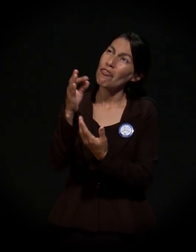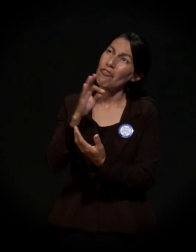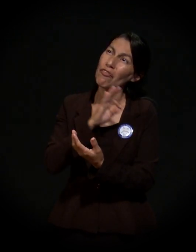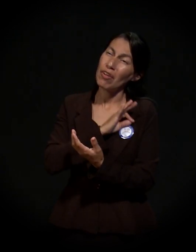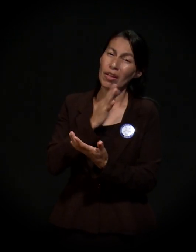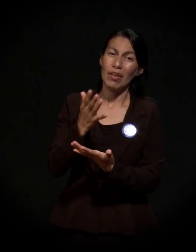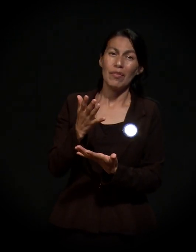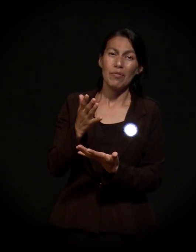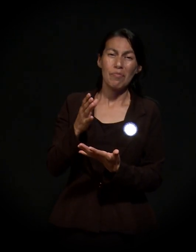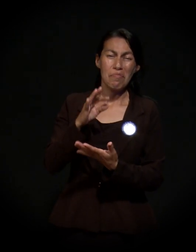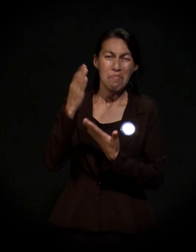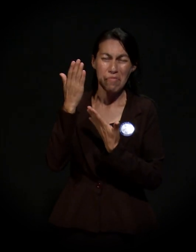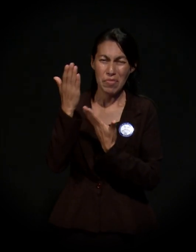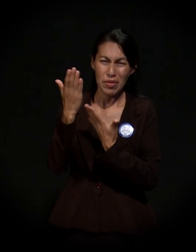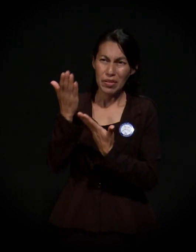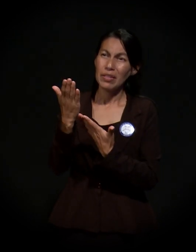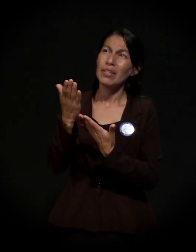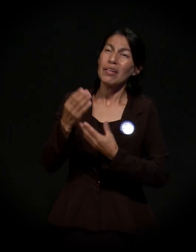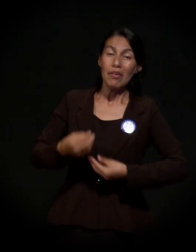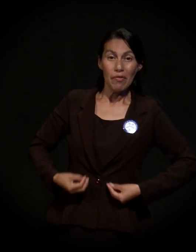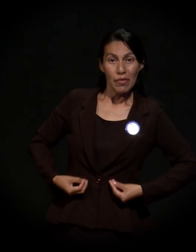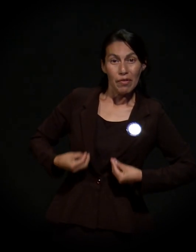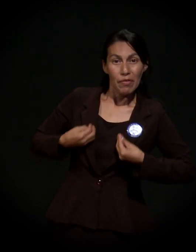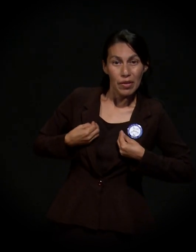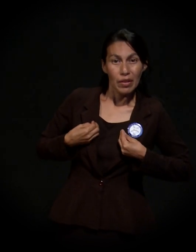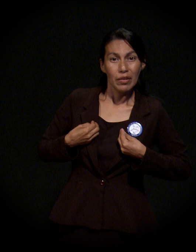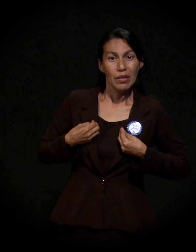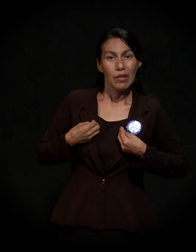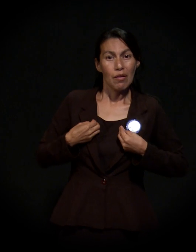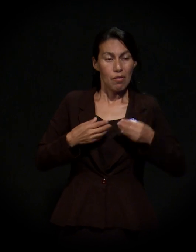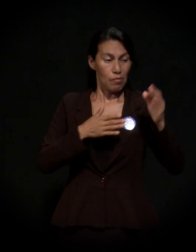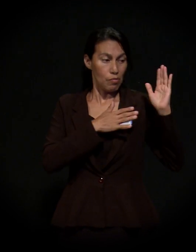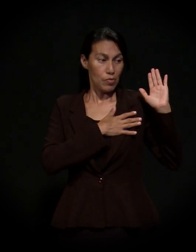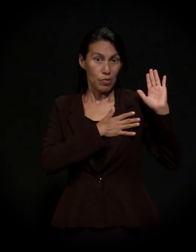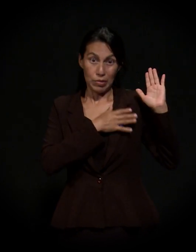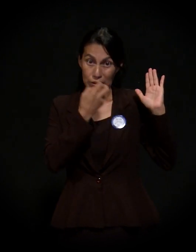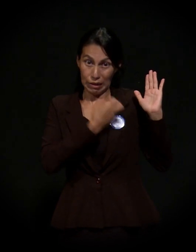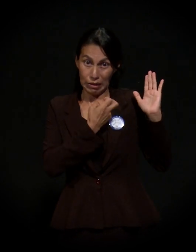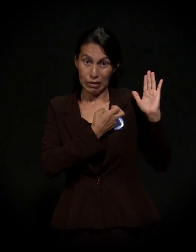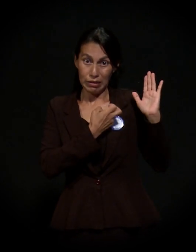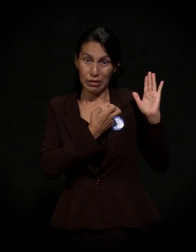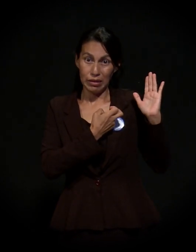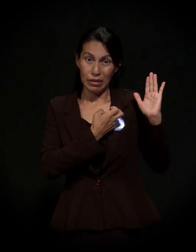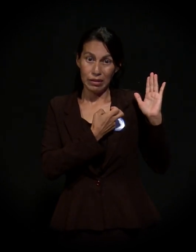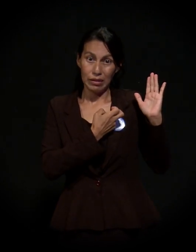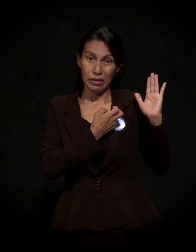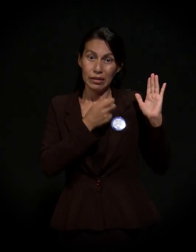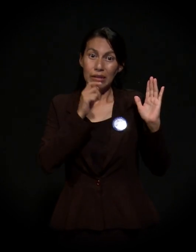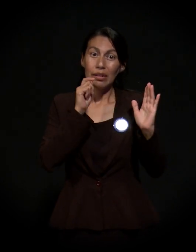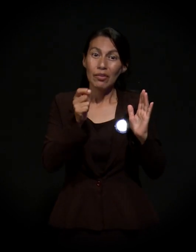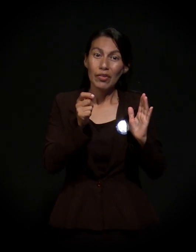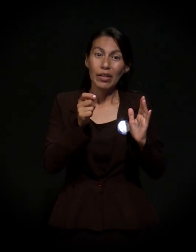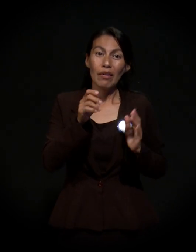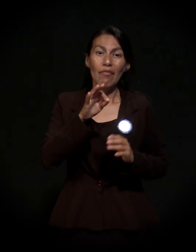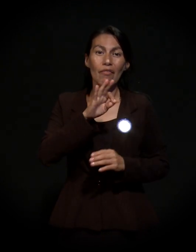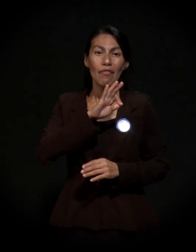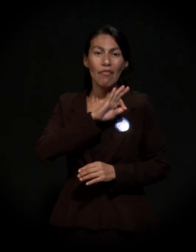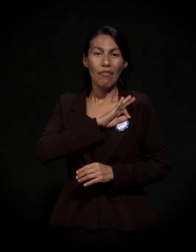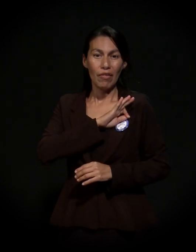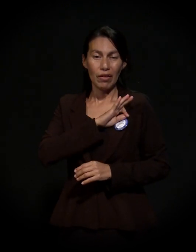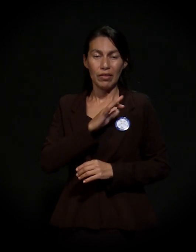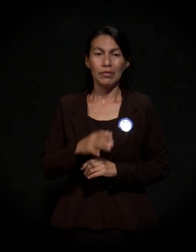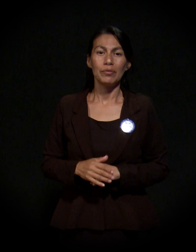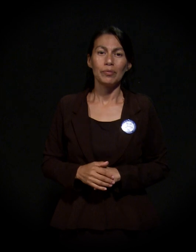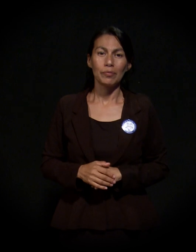también vivirlas. Porque las promesas implican cierta acción de fe. Y